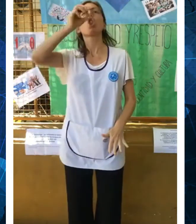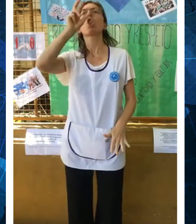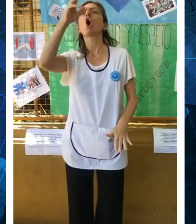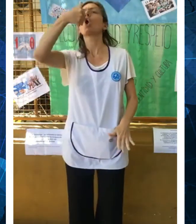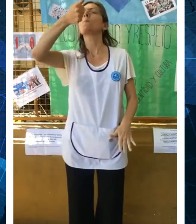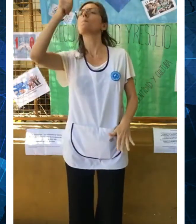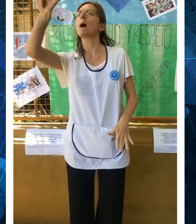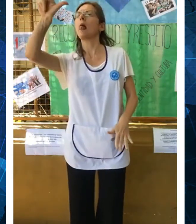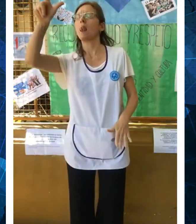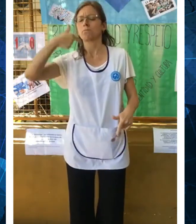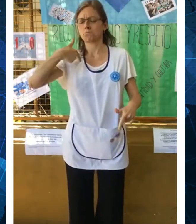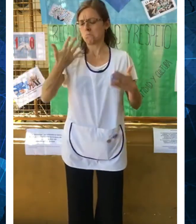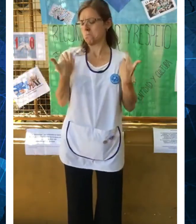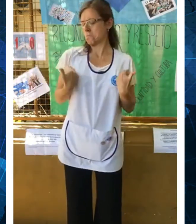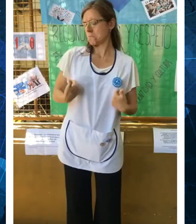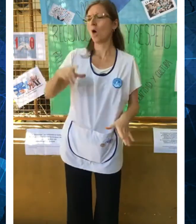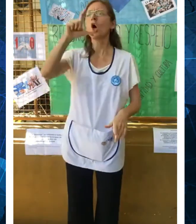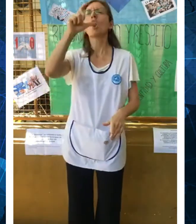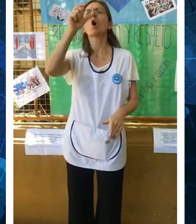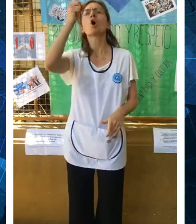Los maestros